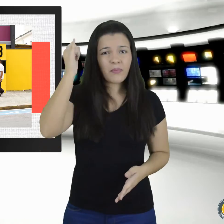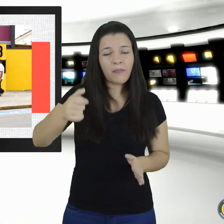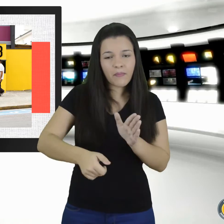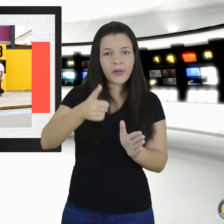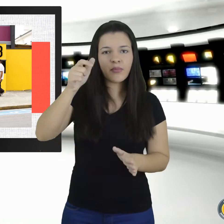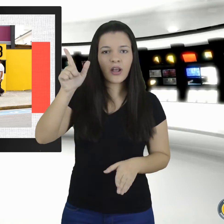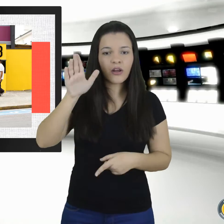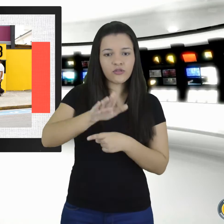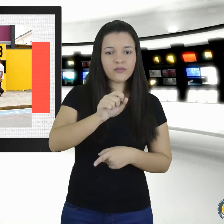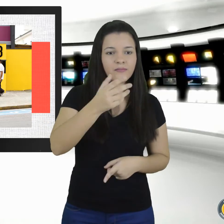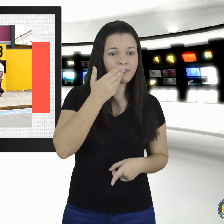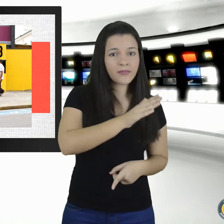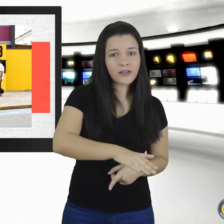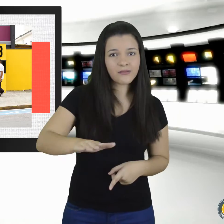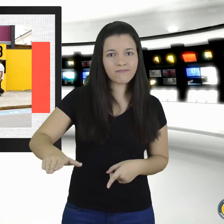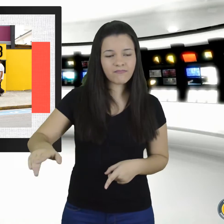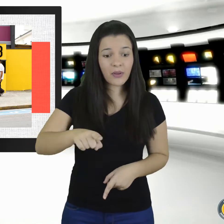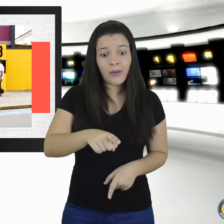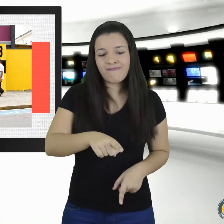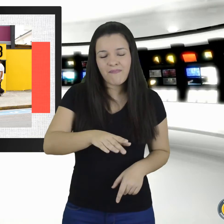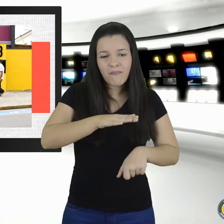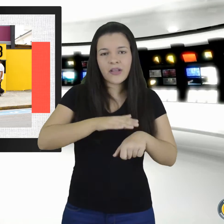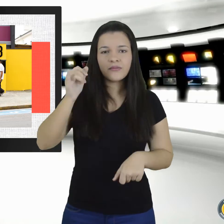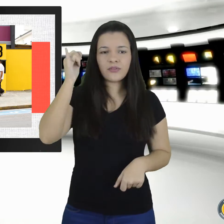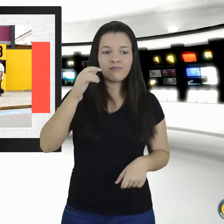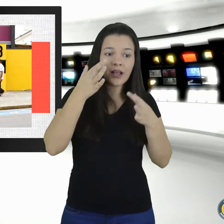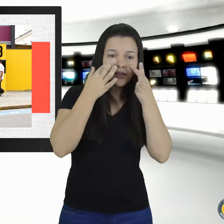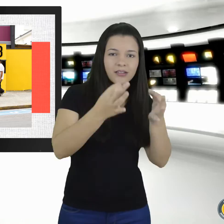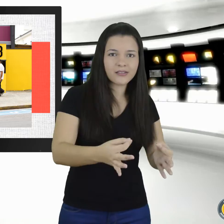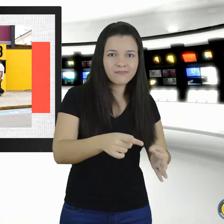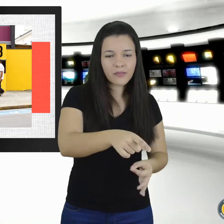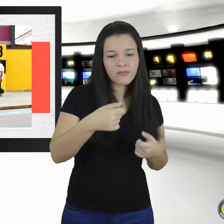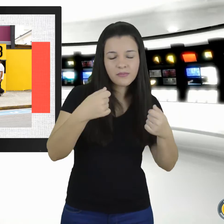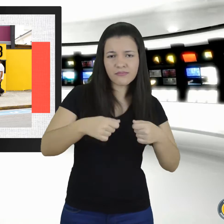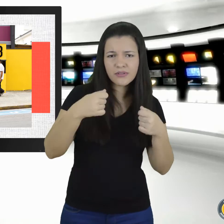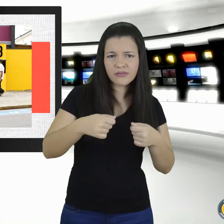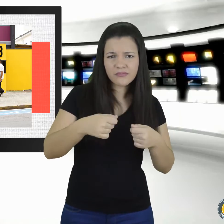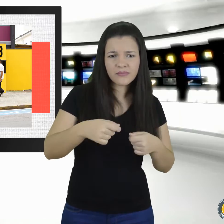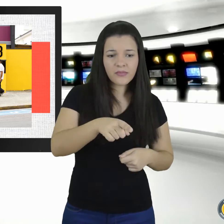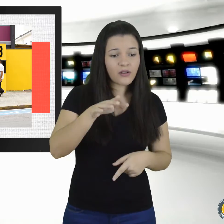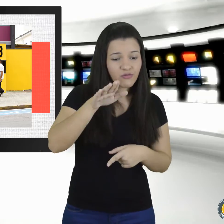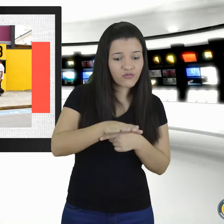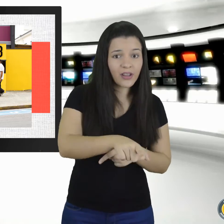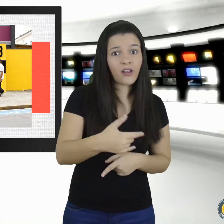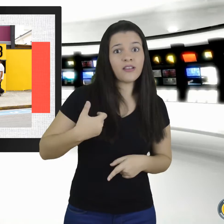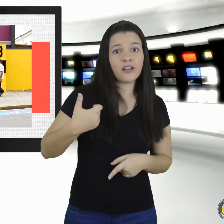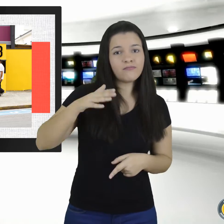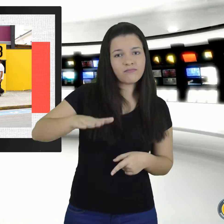a assistência às crianças, que requerem atenção maior devido a intervenções